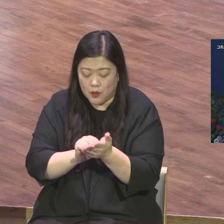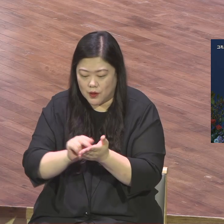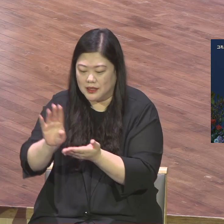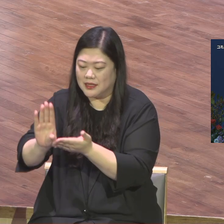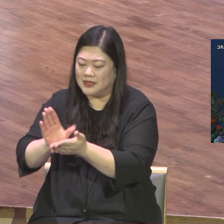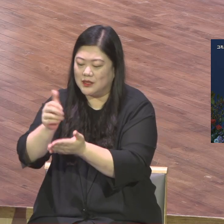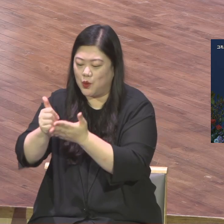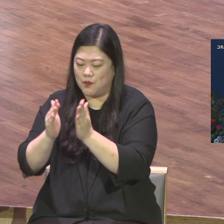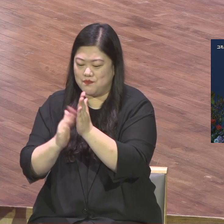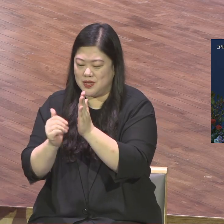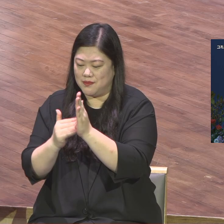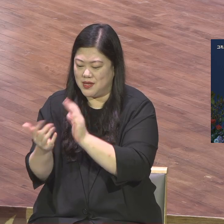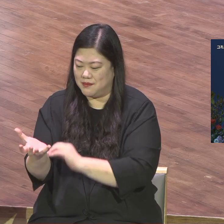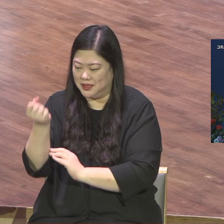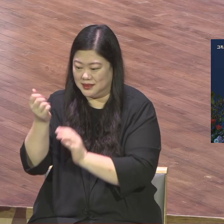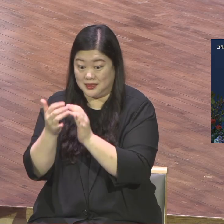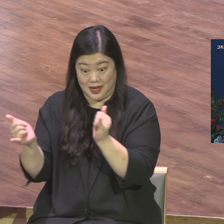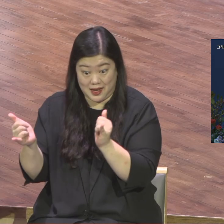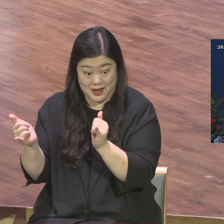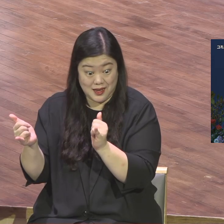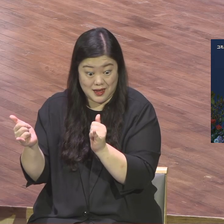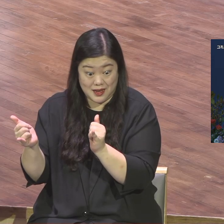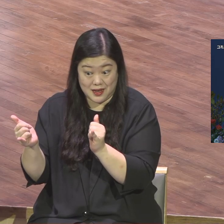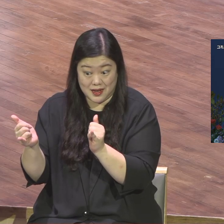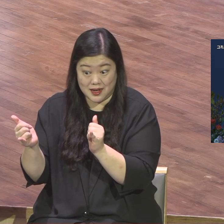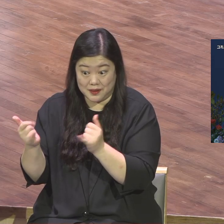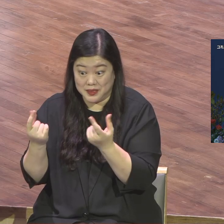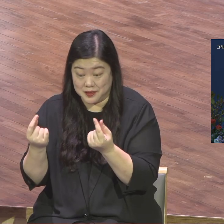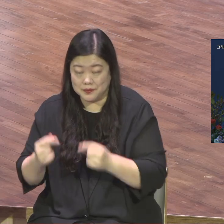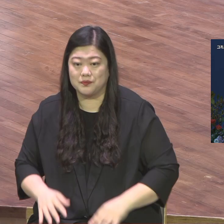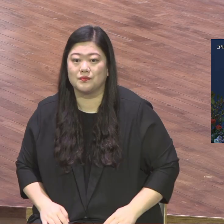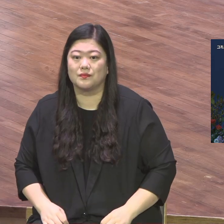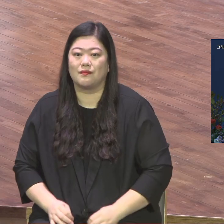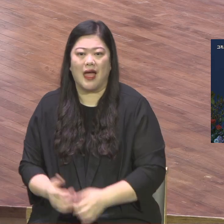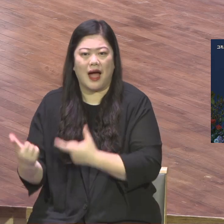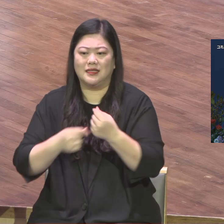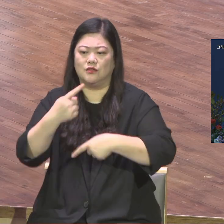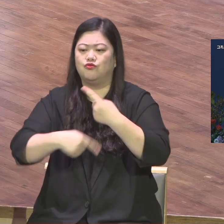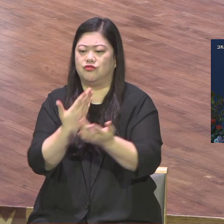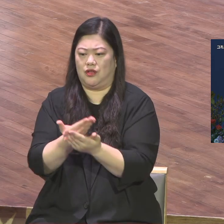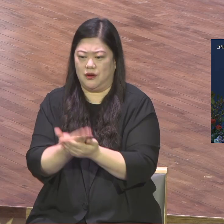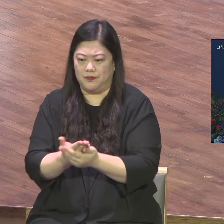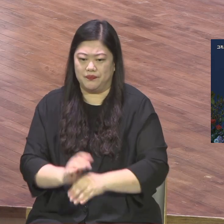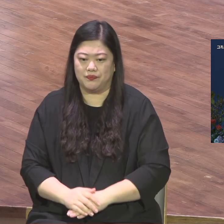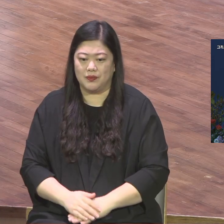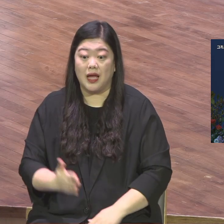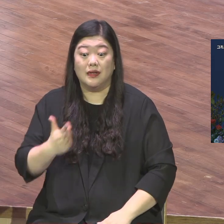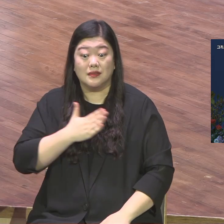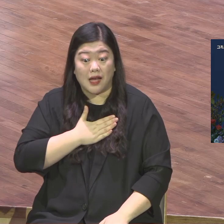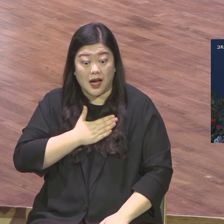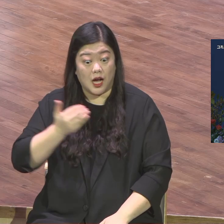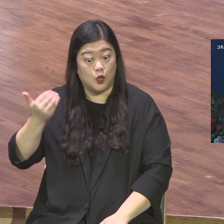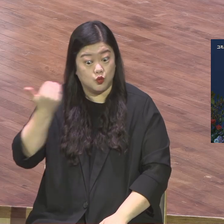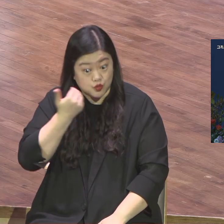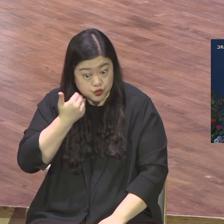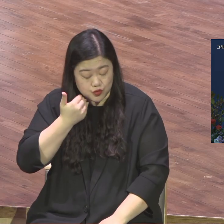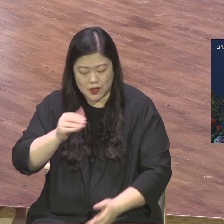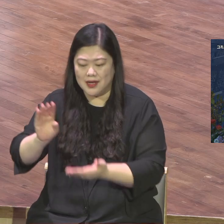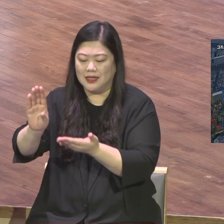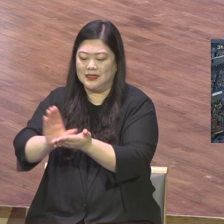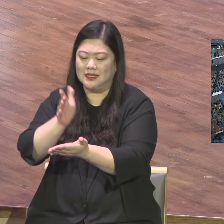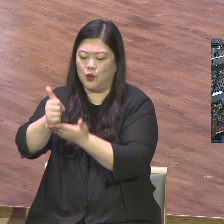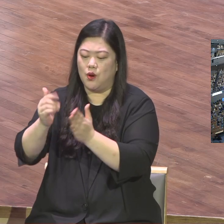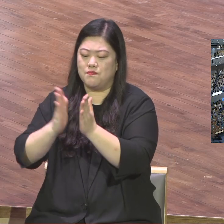우리가 가지고 있어야 할 영적 정체성 중 하나입니다. 같이 우리 다 같이 고백해 봅시다. 우리는 그리스도의 비밀을 맡은 자다.